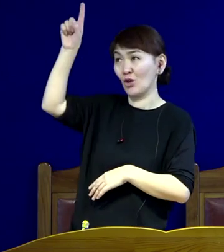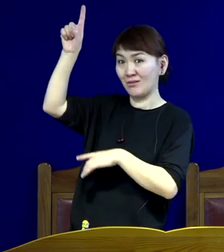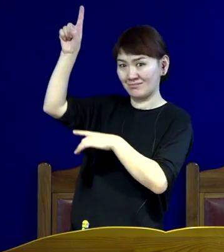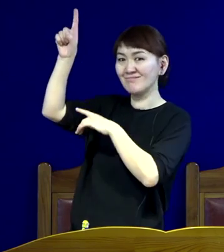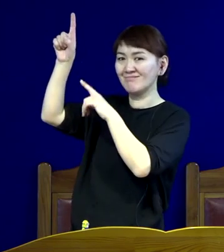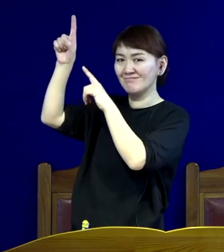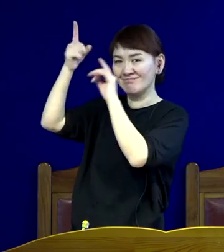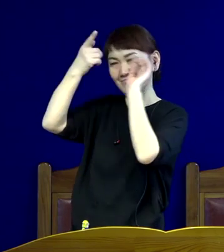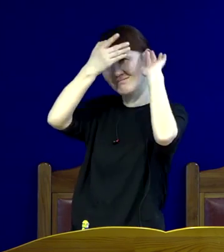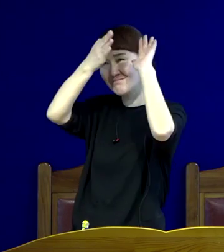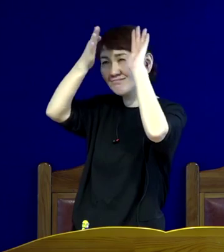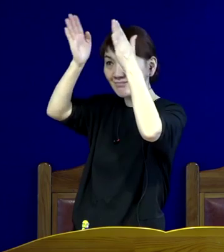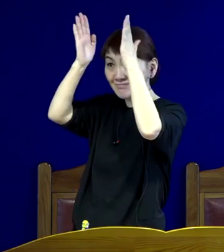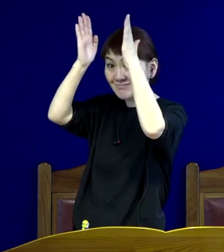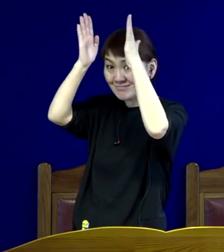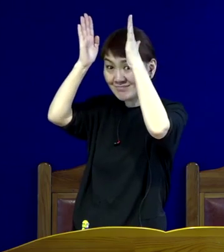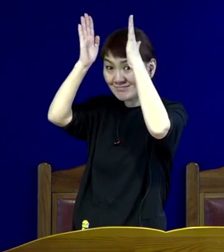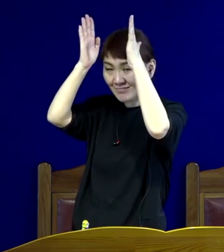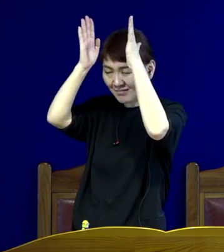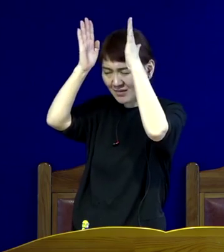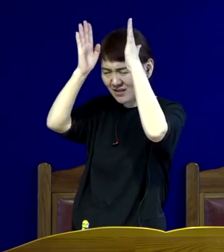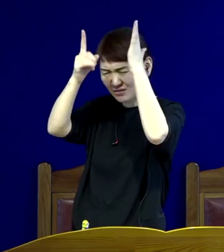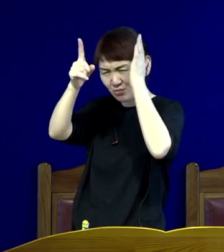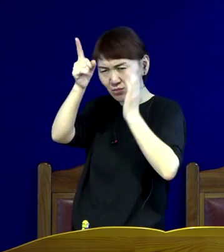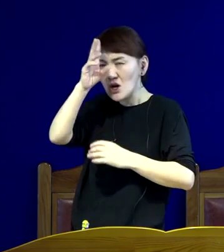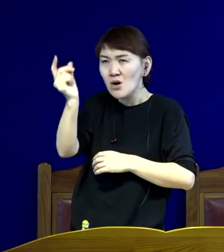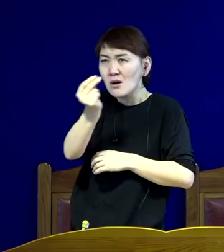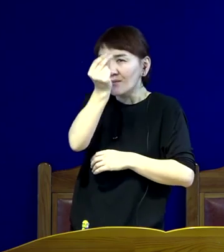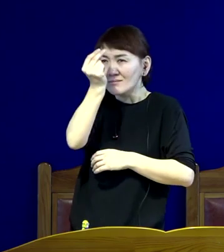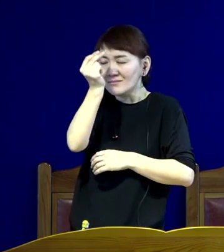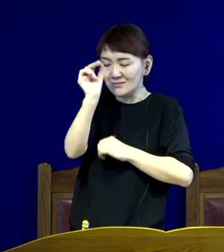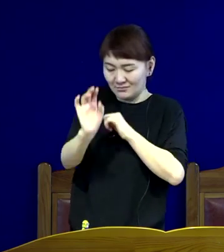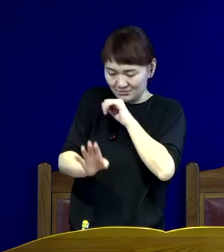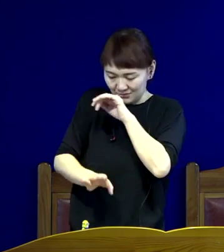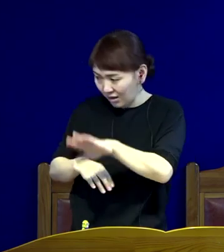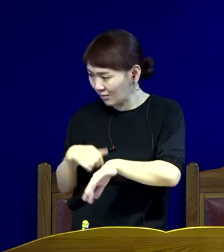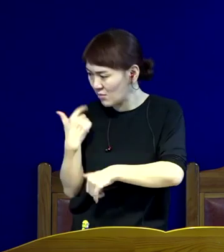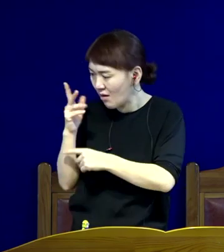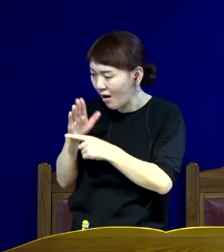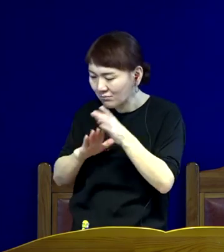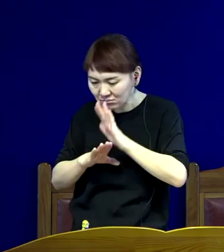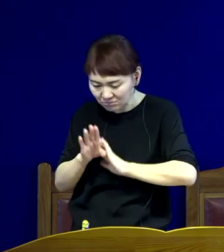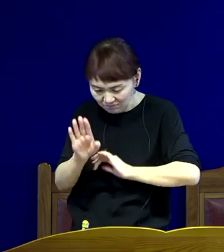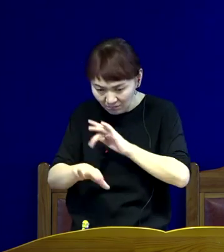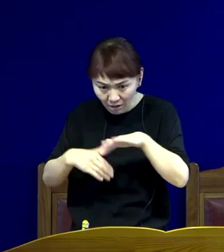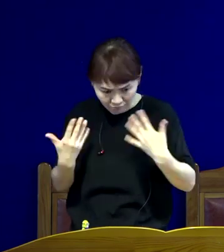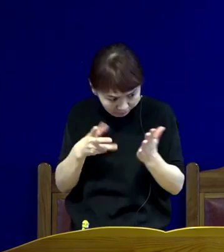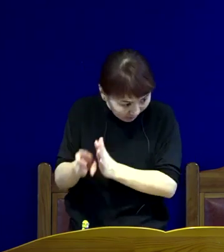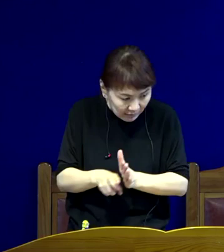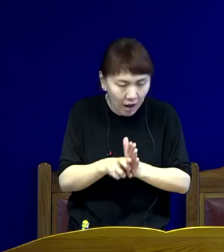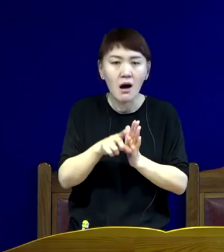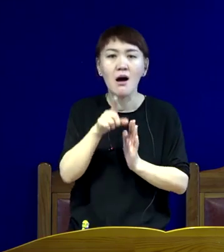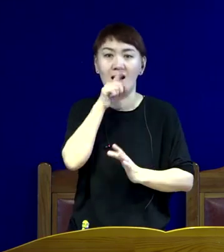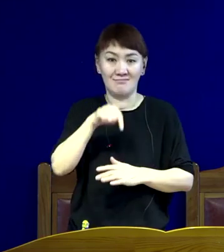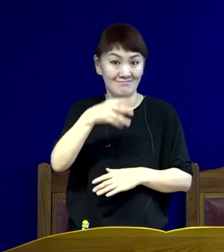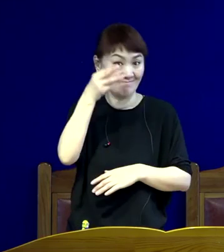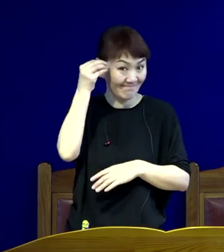бол жинхэнээсээ би биенийгээ хайрлаж чадах эхнэр нөхөр болж чадах юм байна гэдгийг санаасаа гэж хүсэж байна.